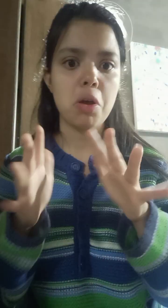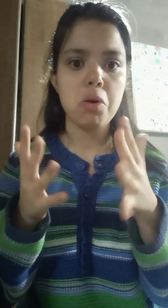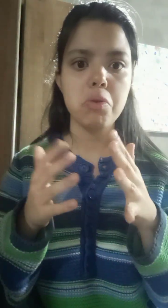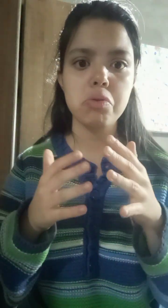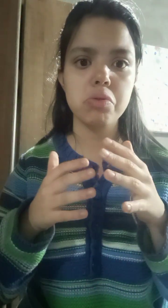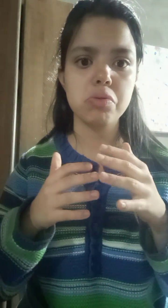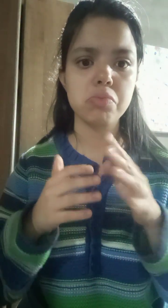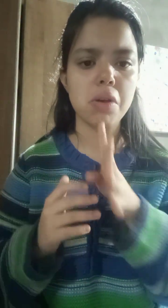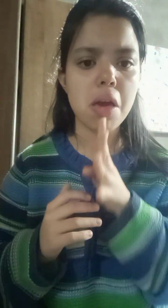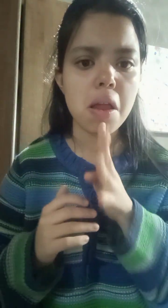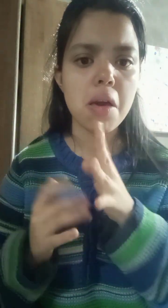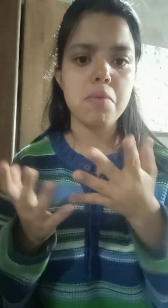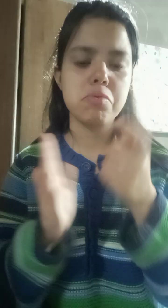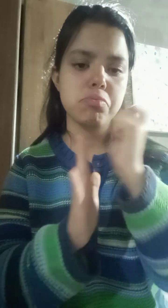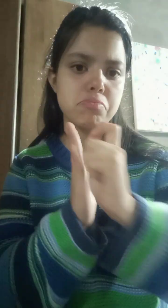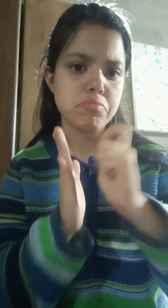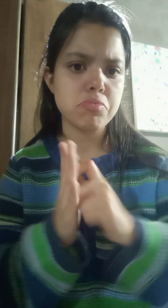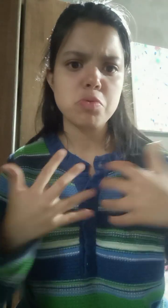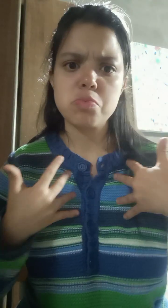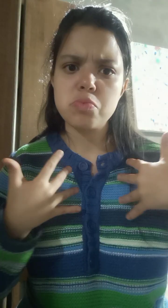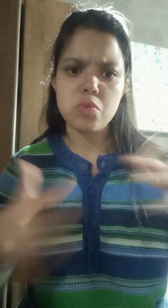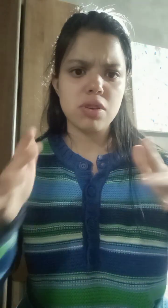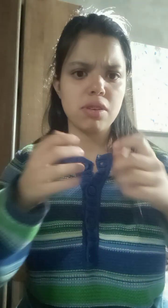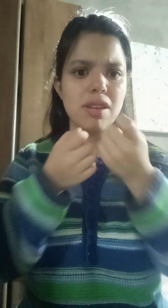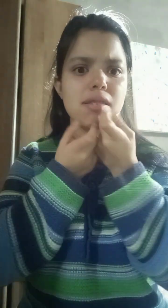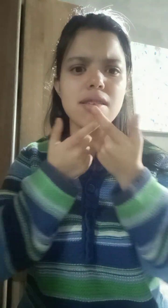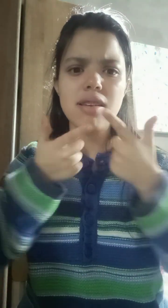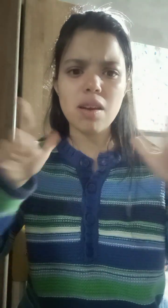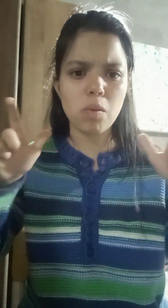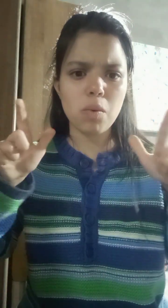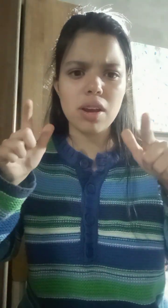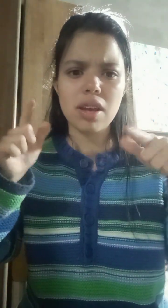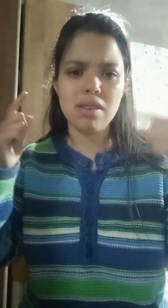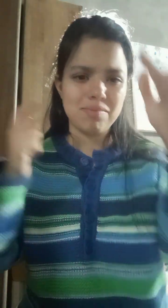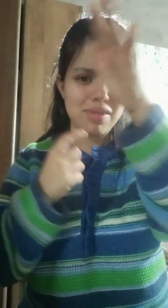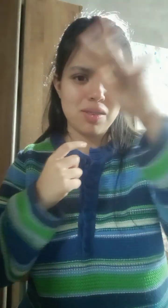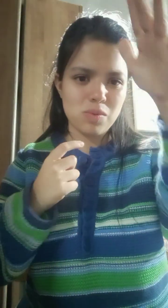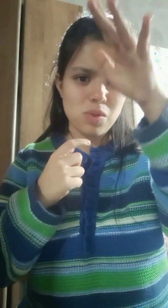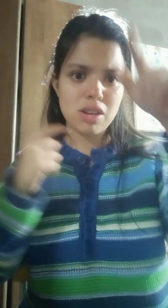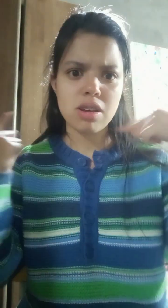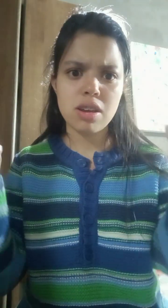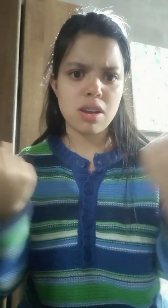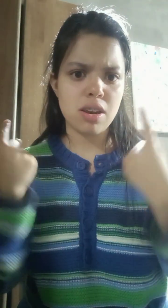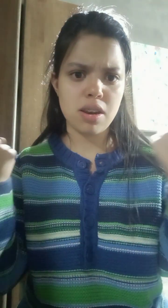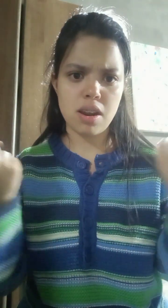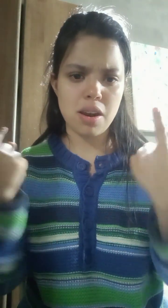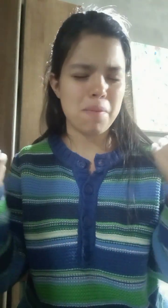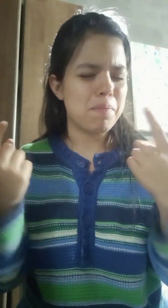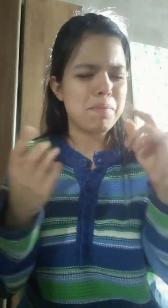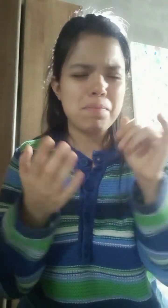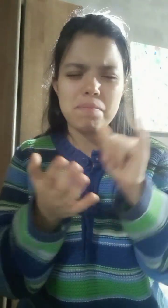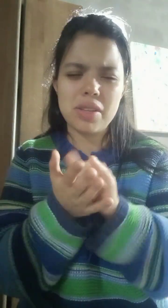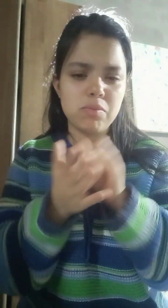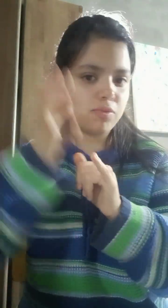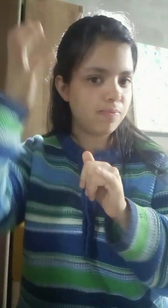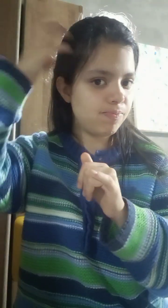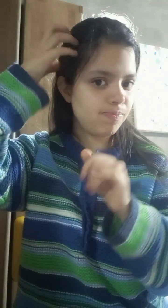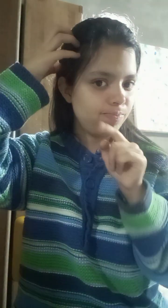escrituras, funciona junto con otras redes. El área de Broca procesa así no solo el lenguaje hablado y escrito, como